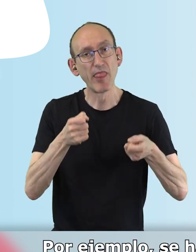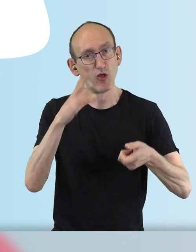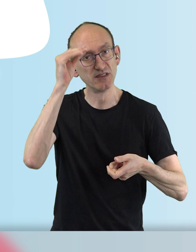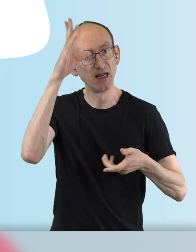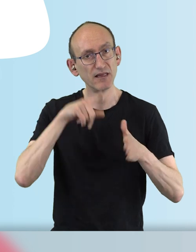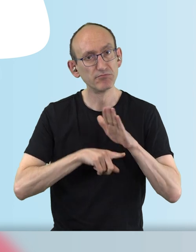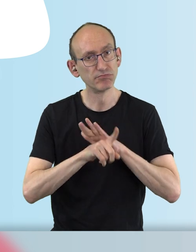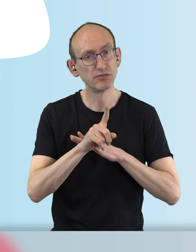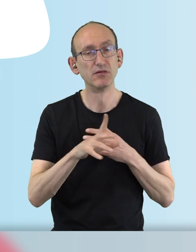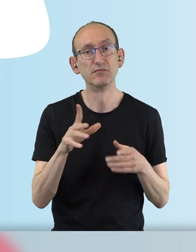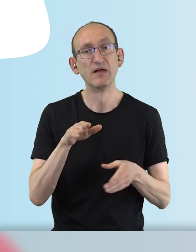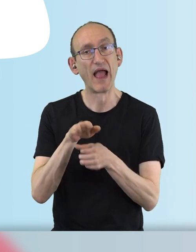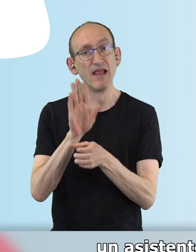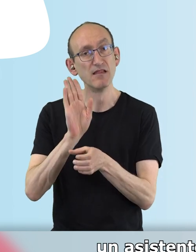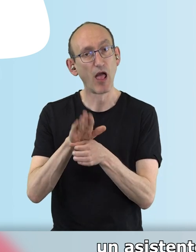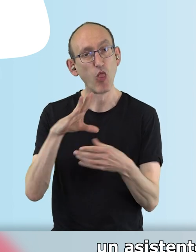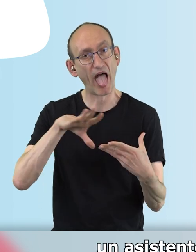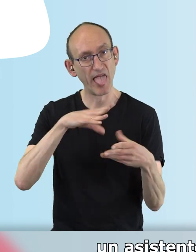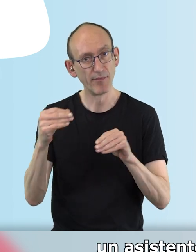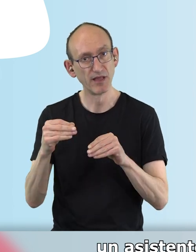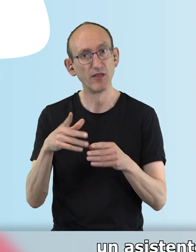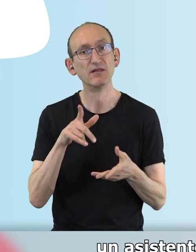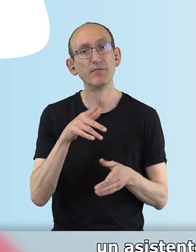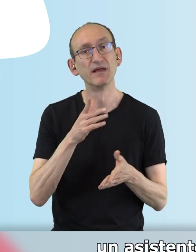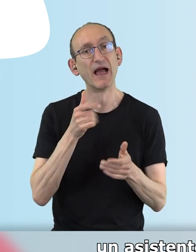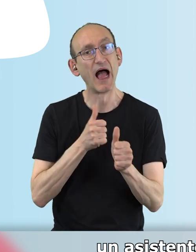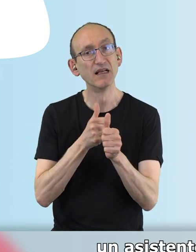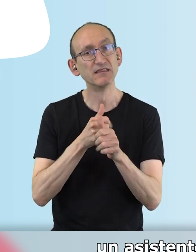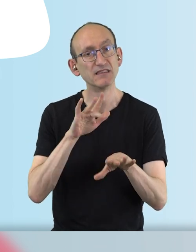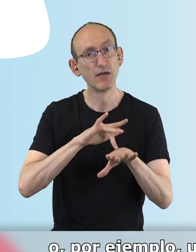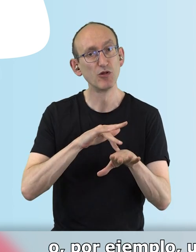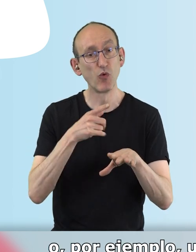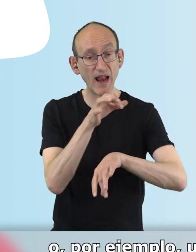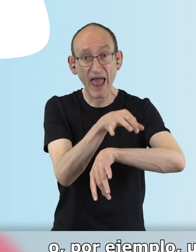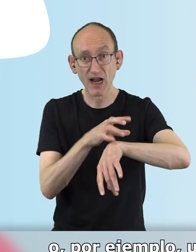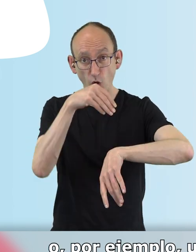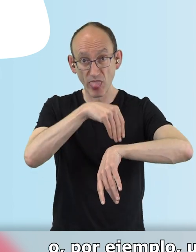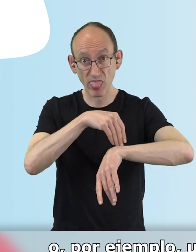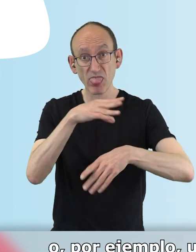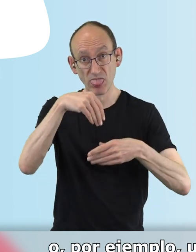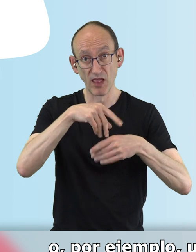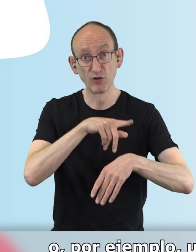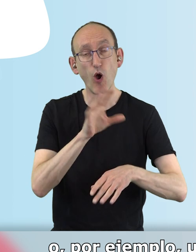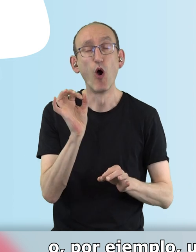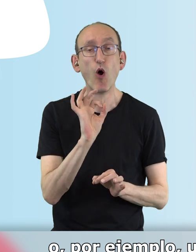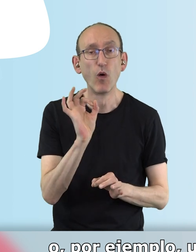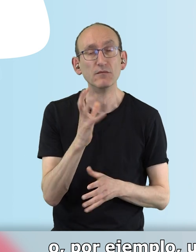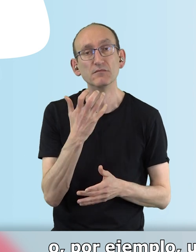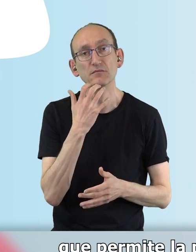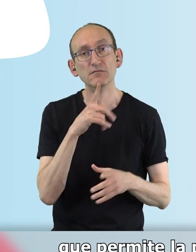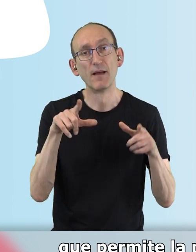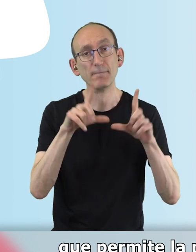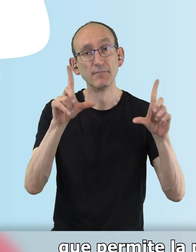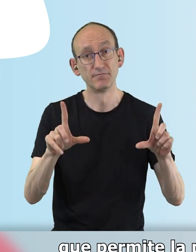inteligente, un inodoro adaptado, un asistente virtual que se apoya en un reloj, o, por ejemplo, un dispositivo,